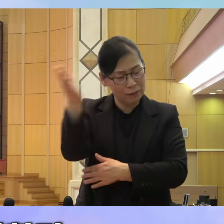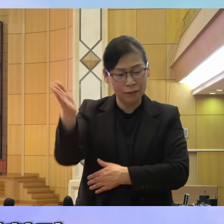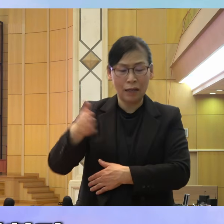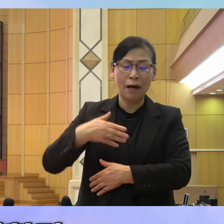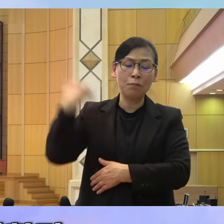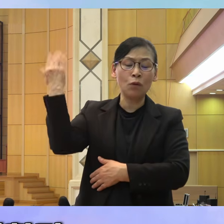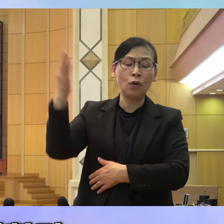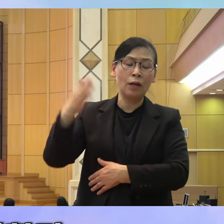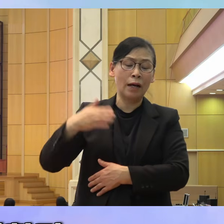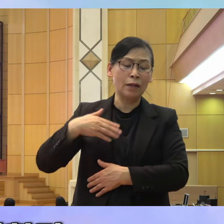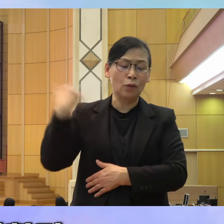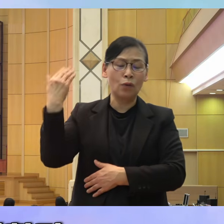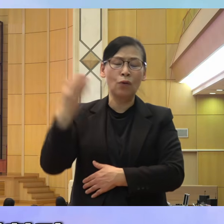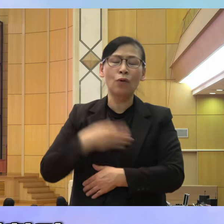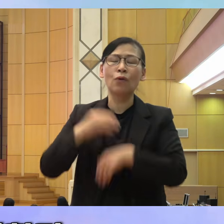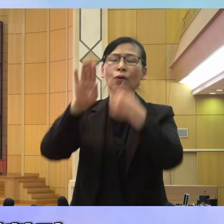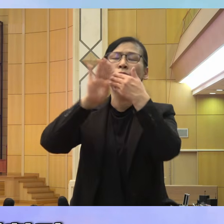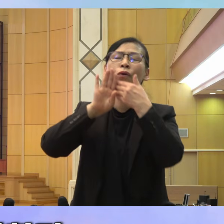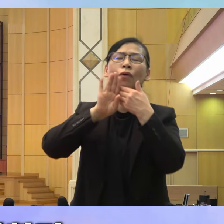내일은 난 몰라요.